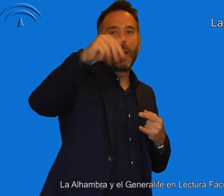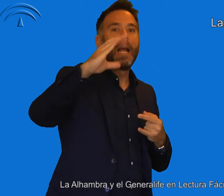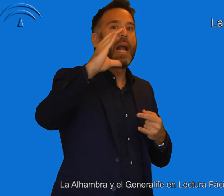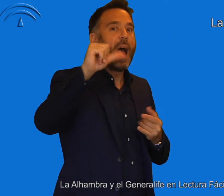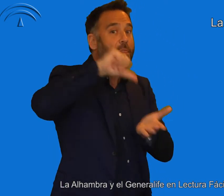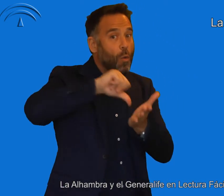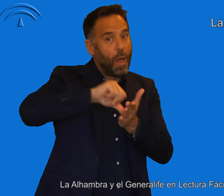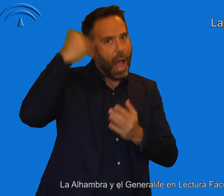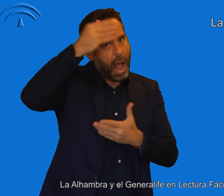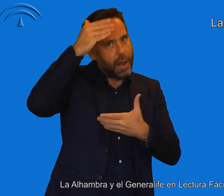Patio del Cuarto Dorado.